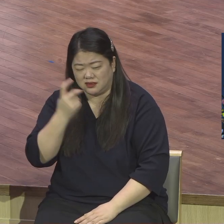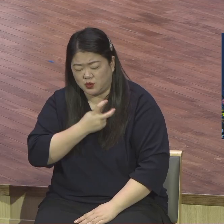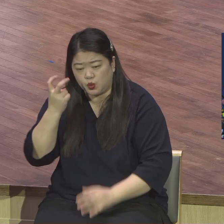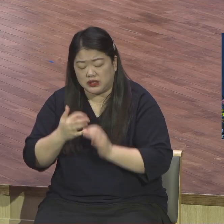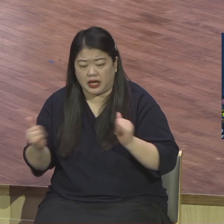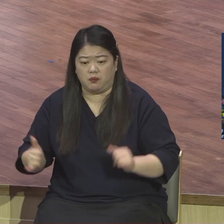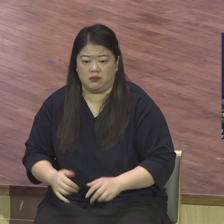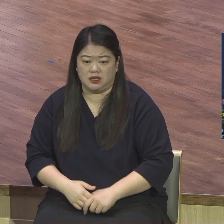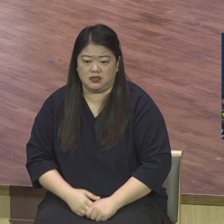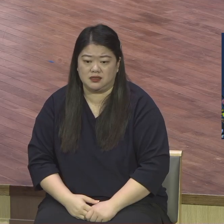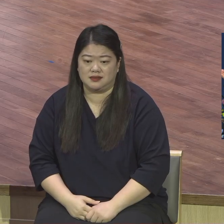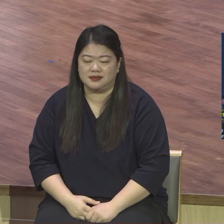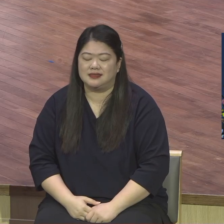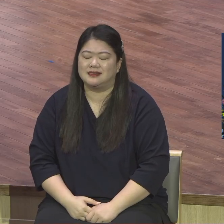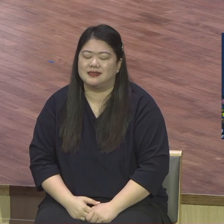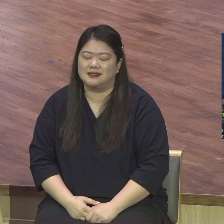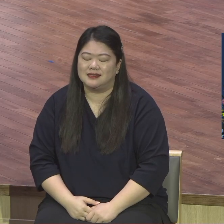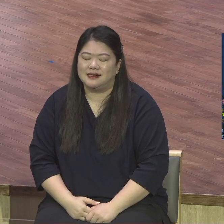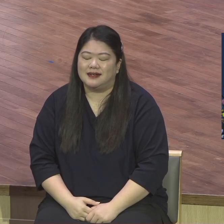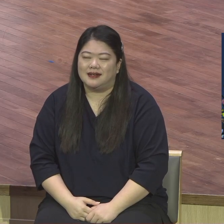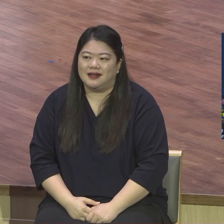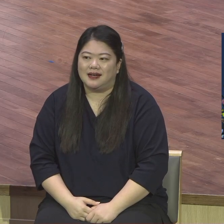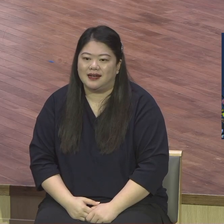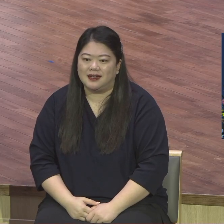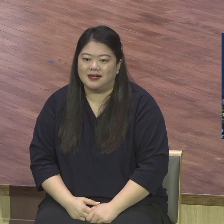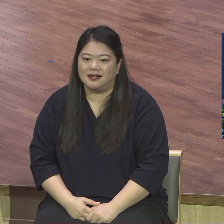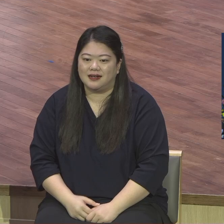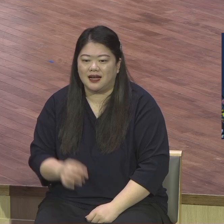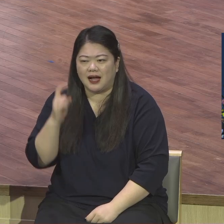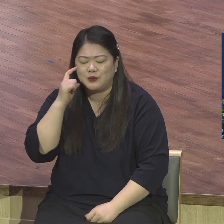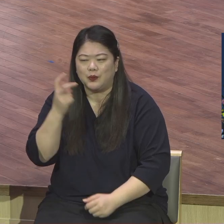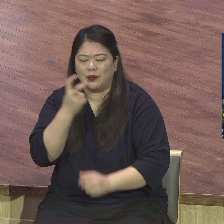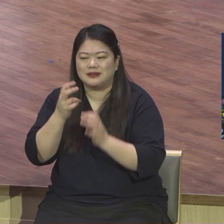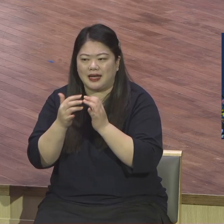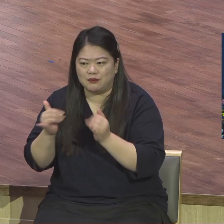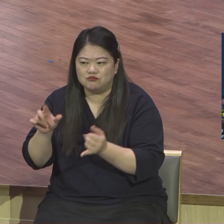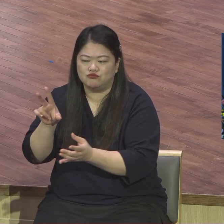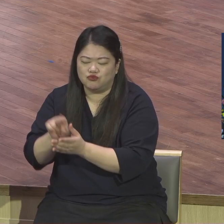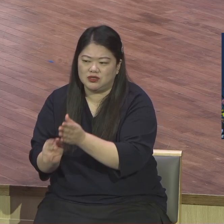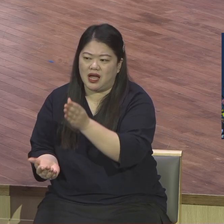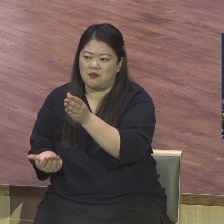교회에서 목사들 중에도 그래 다 어디로 갔는지 흔적도 없어요.